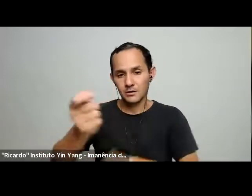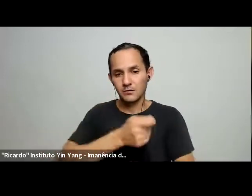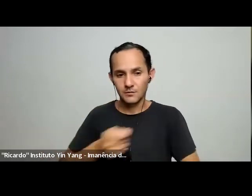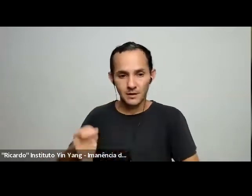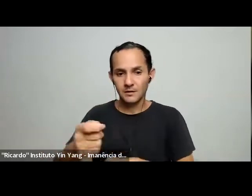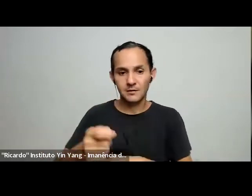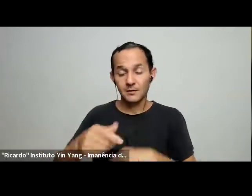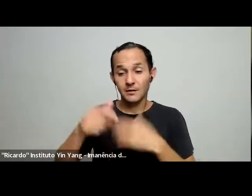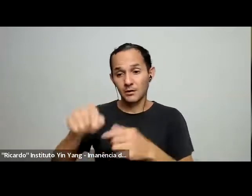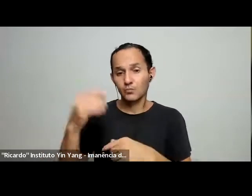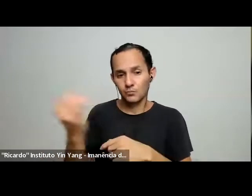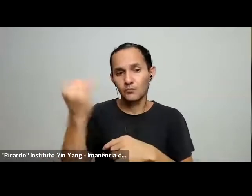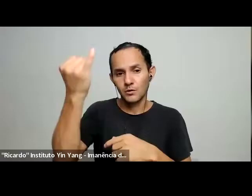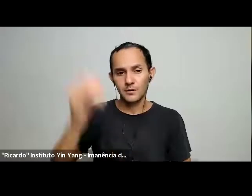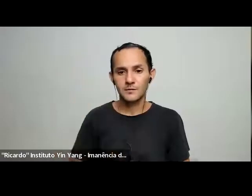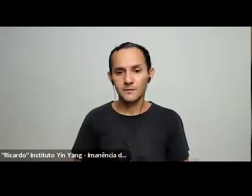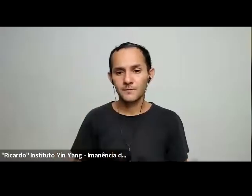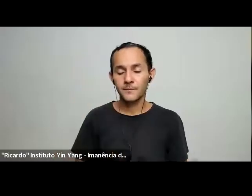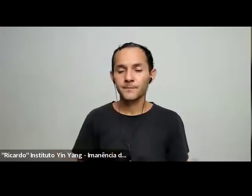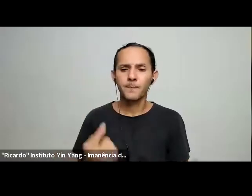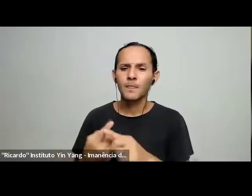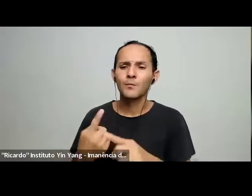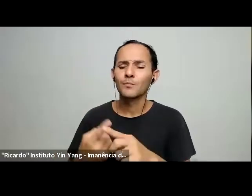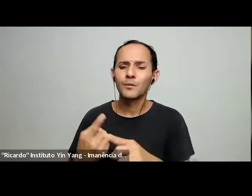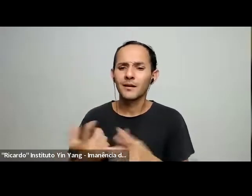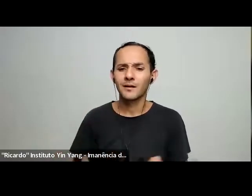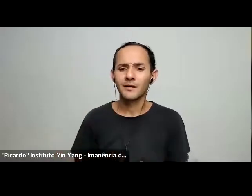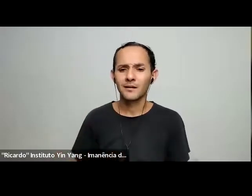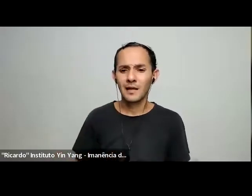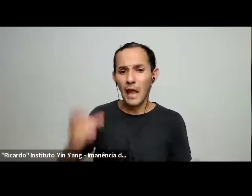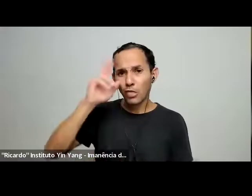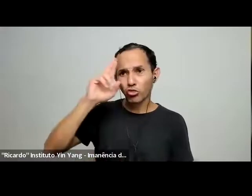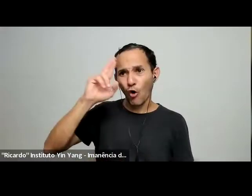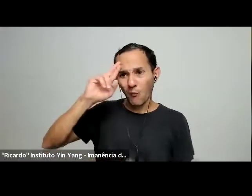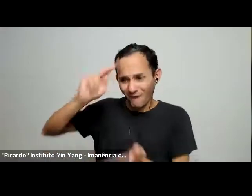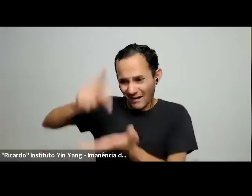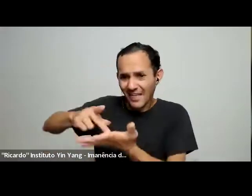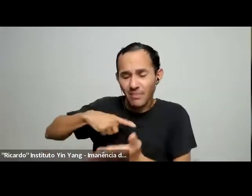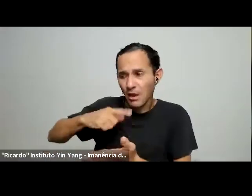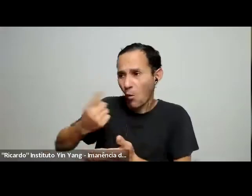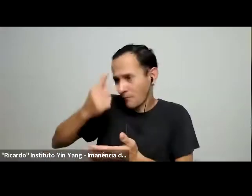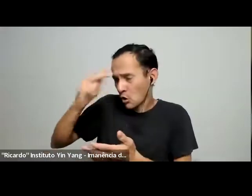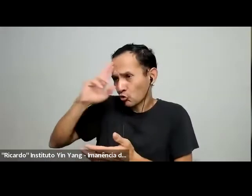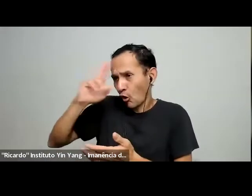Então, isso é muito importante. Por quê? Porque ninguém é dono da verdade, né? A verdade